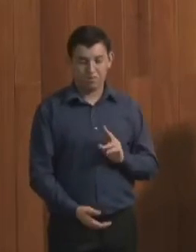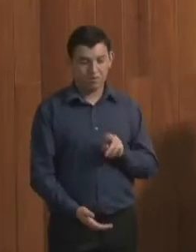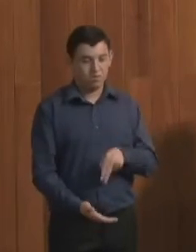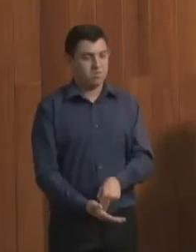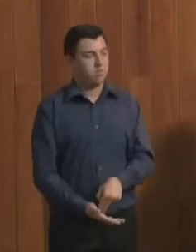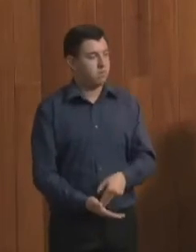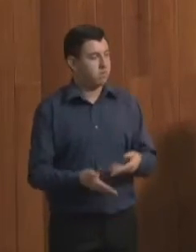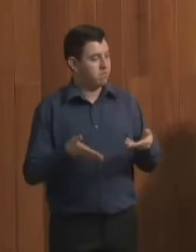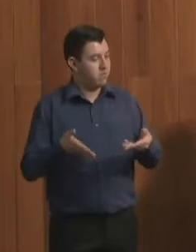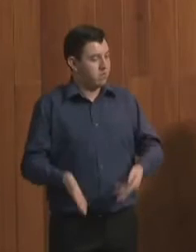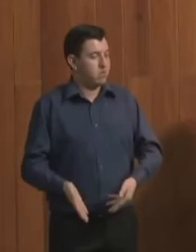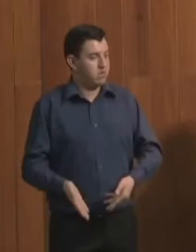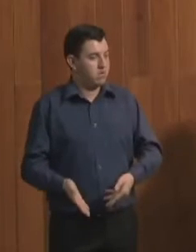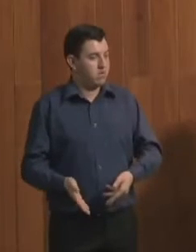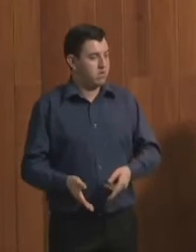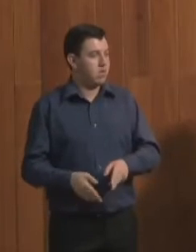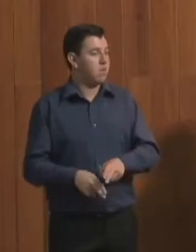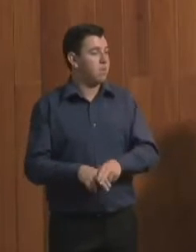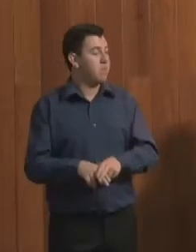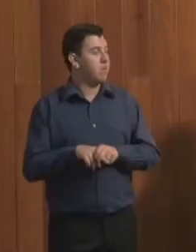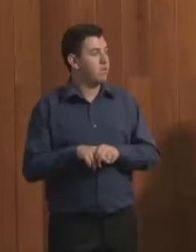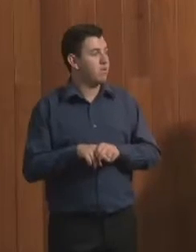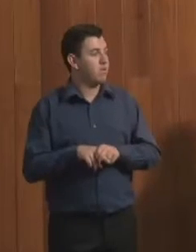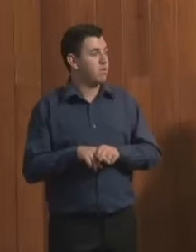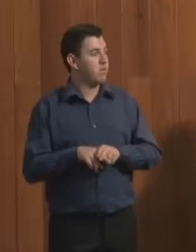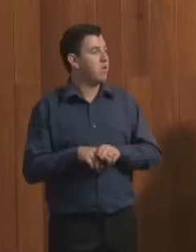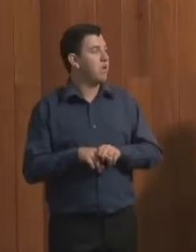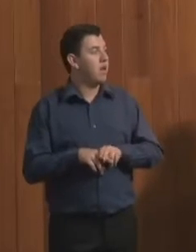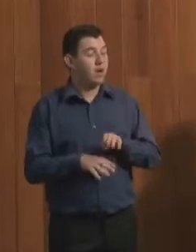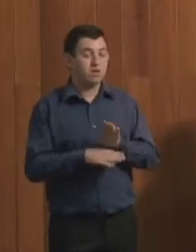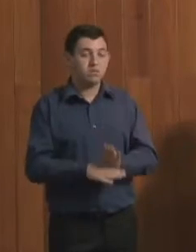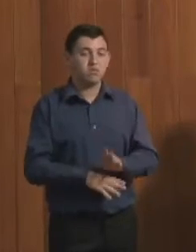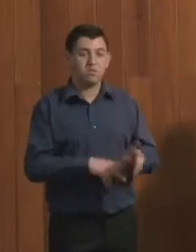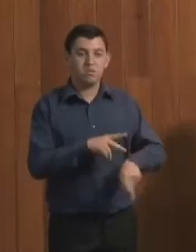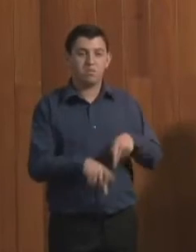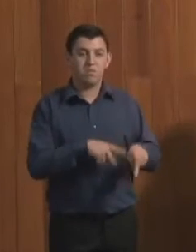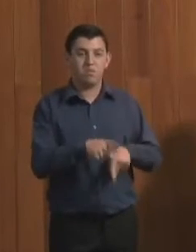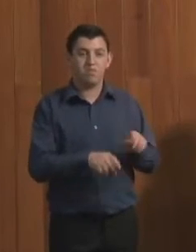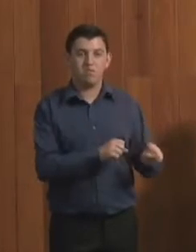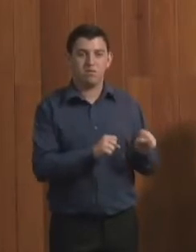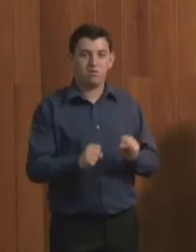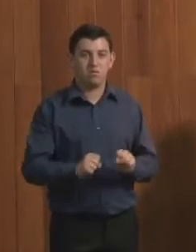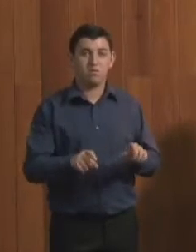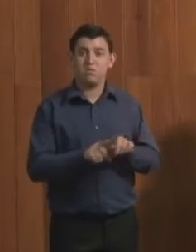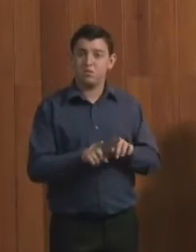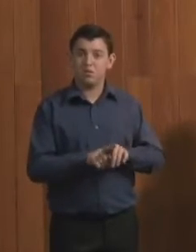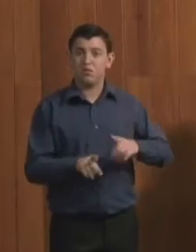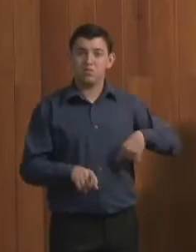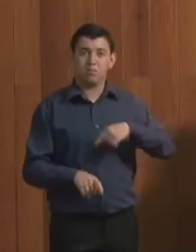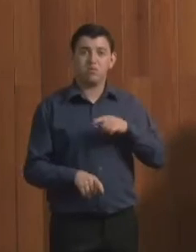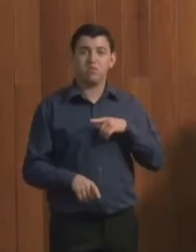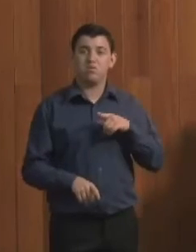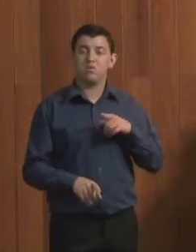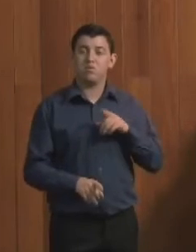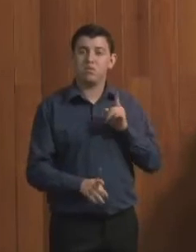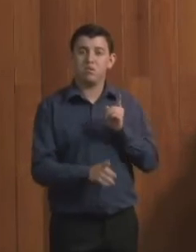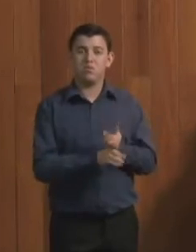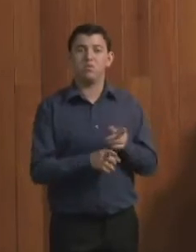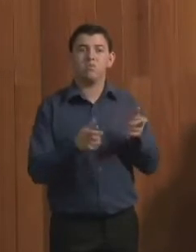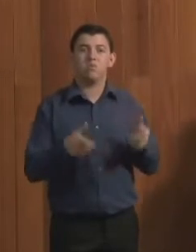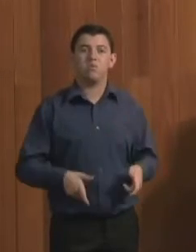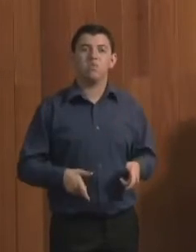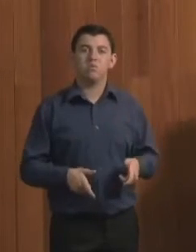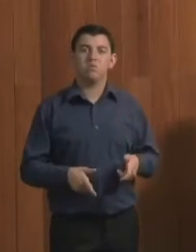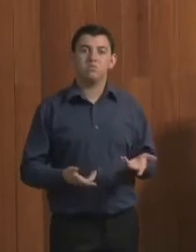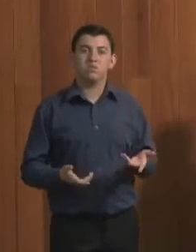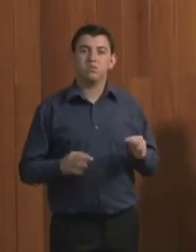participação democrática, a gente fazer esses encontros, onde se os promotores sentam